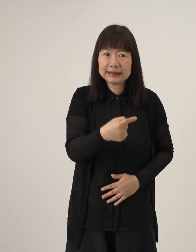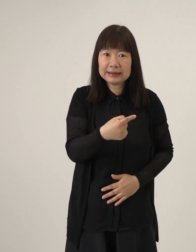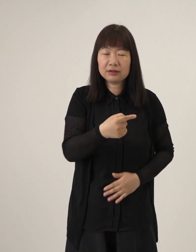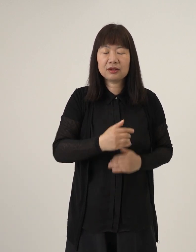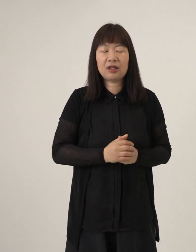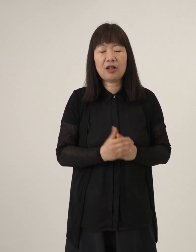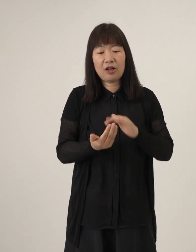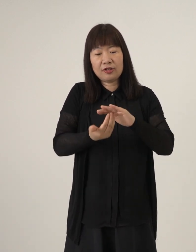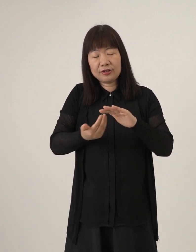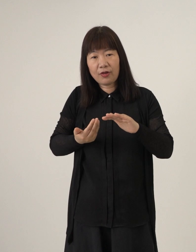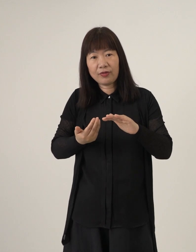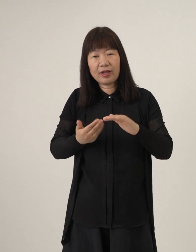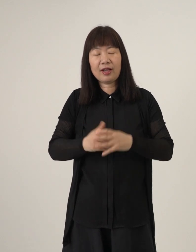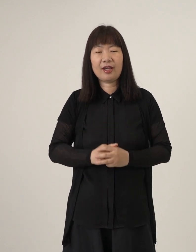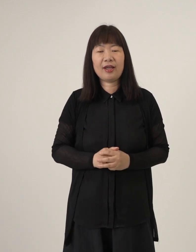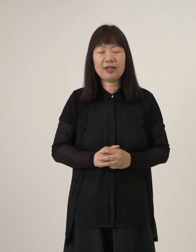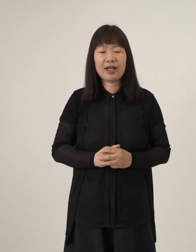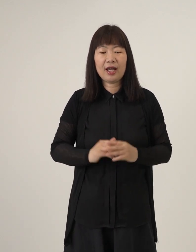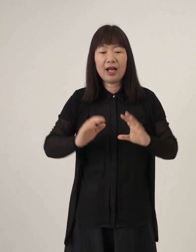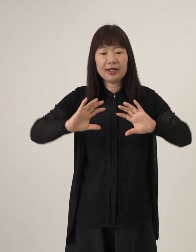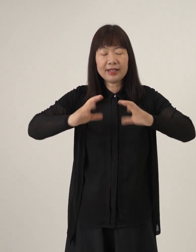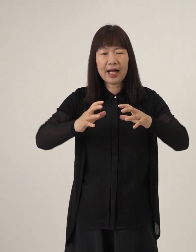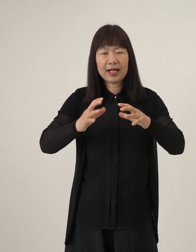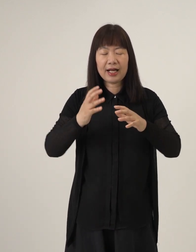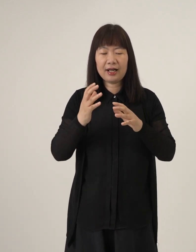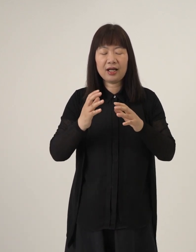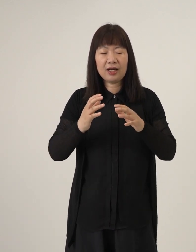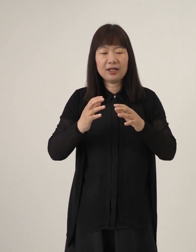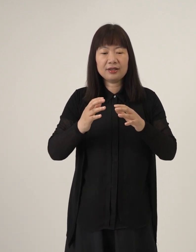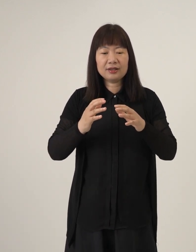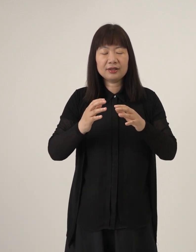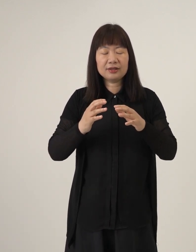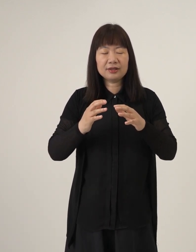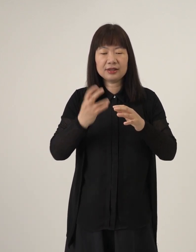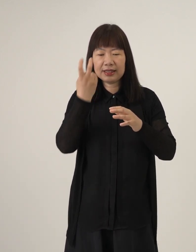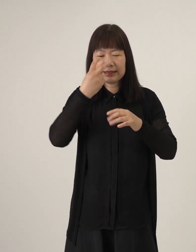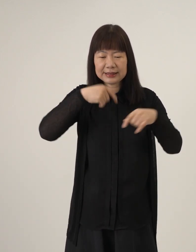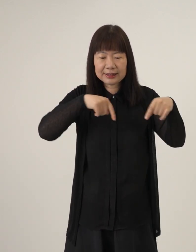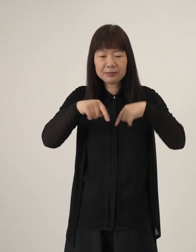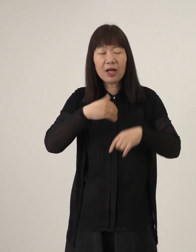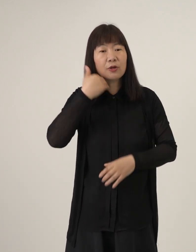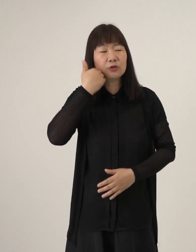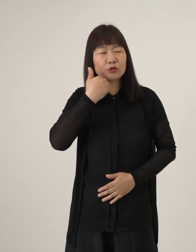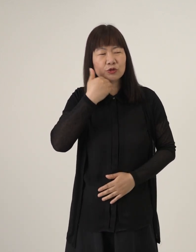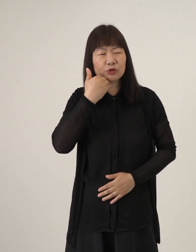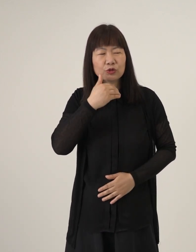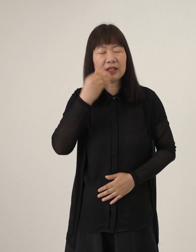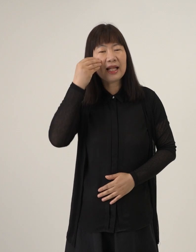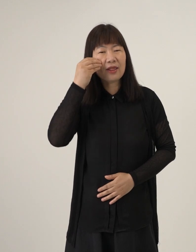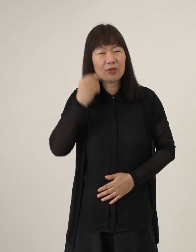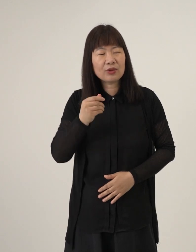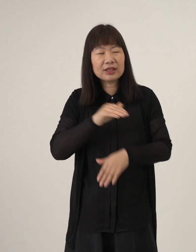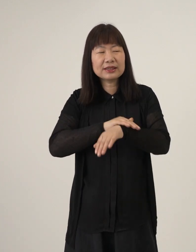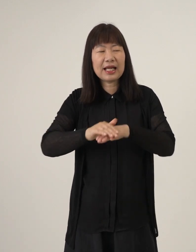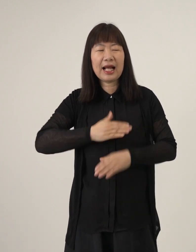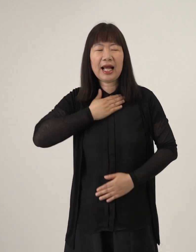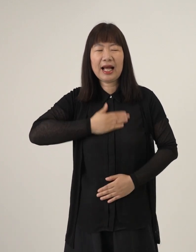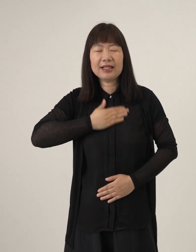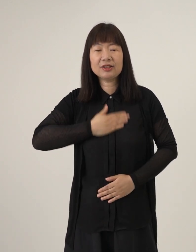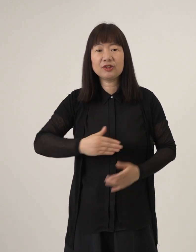어떤 나라가 세계를 지배했던 형편이었는가 하면 여러분 익숙하게 잘 알고